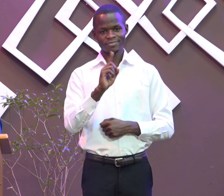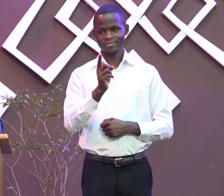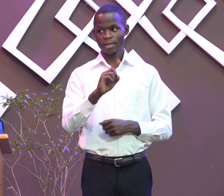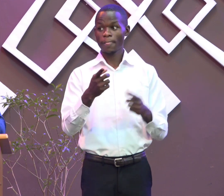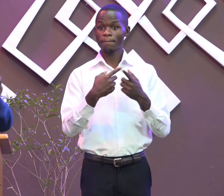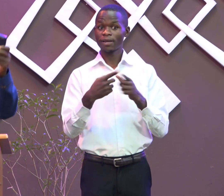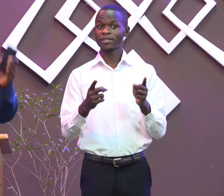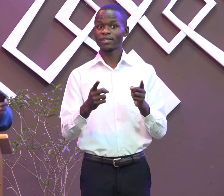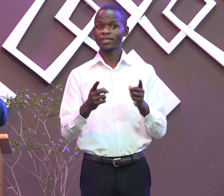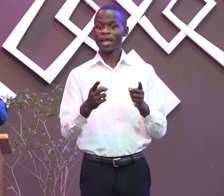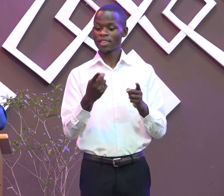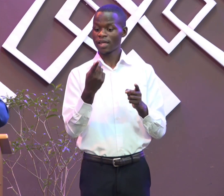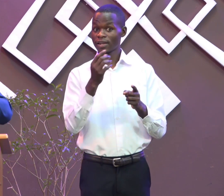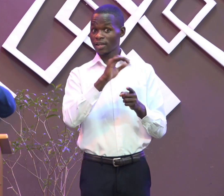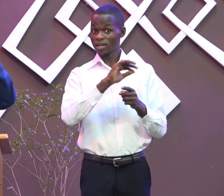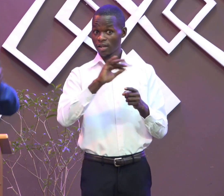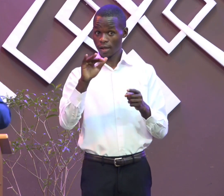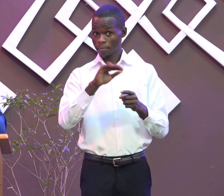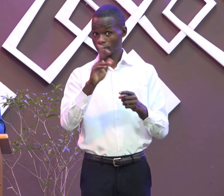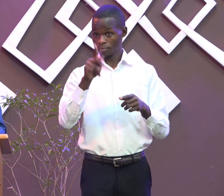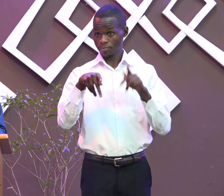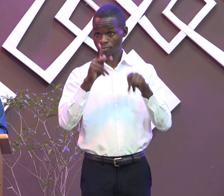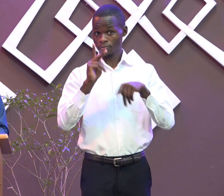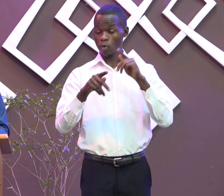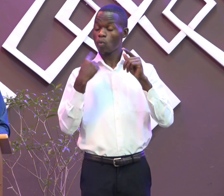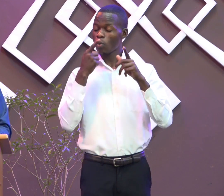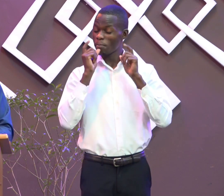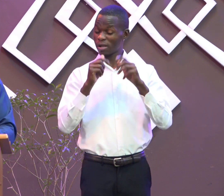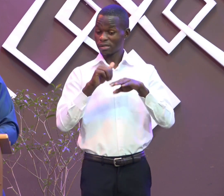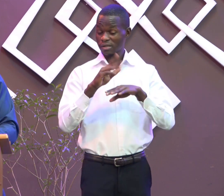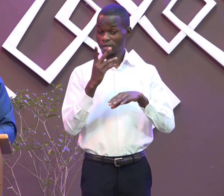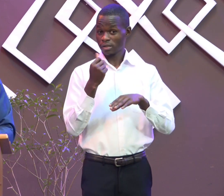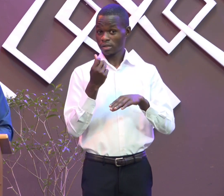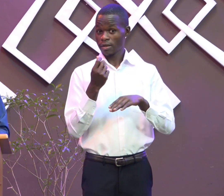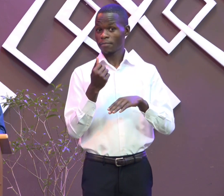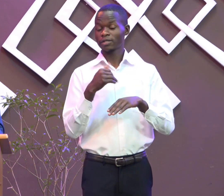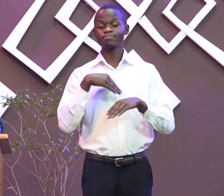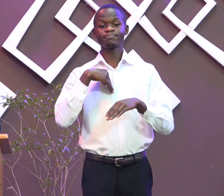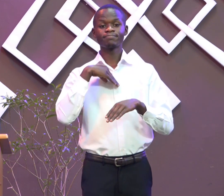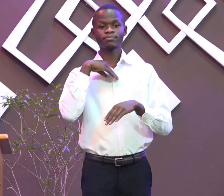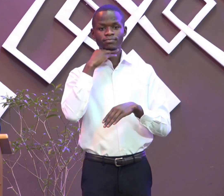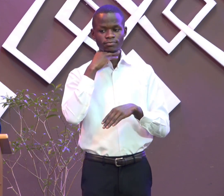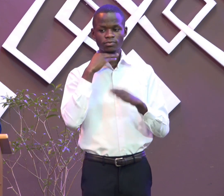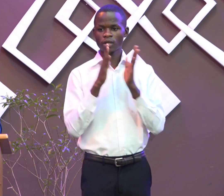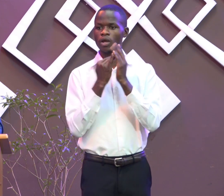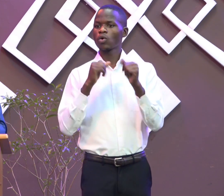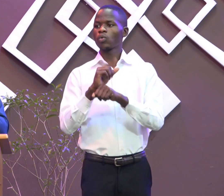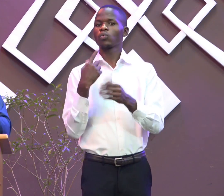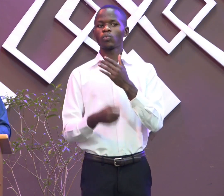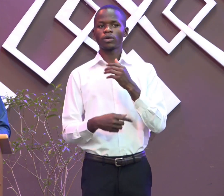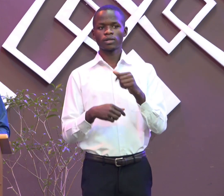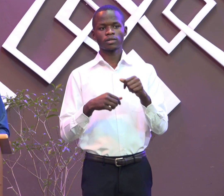na ye muendo guaba antuwa beba teka kukuweleza beba baba kozechi basu semu kati olomba na vila